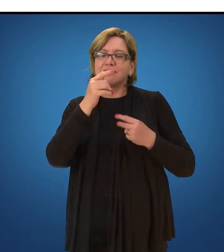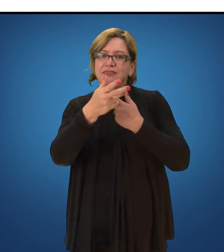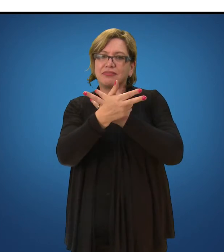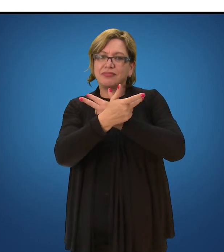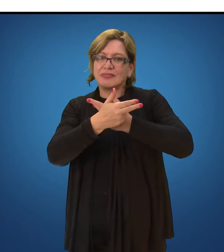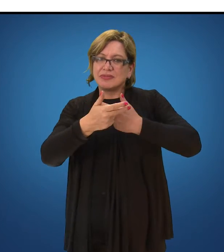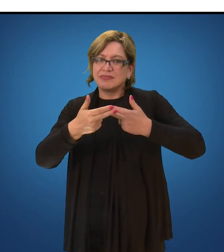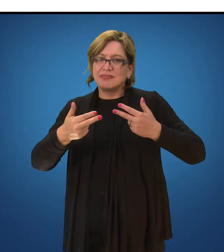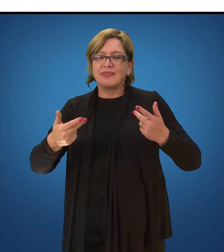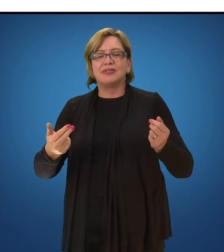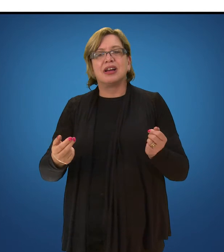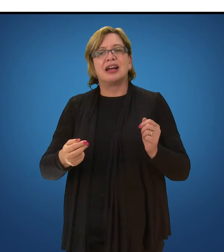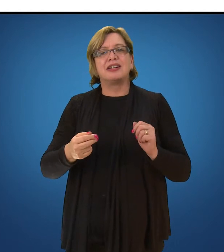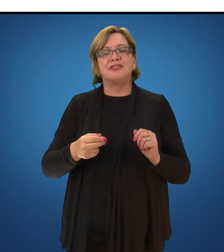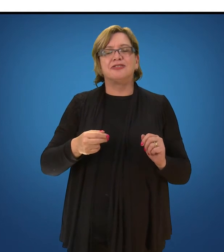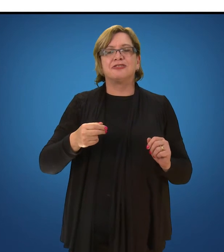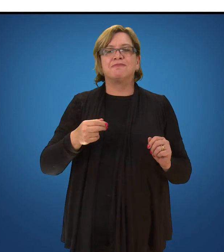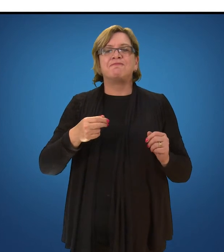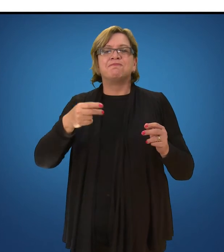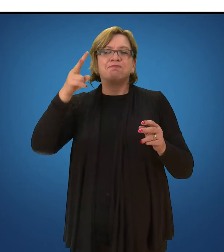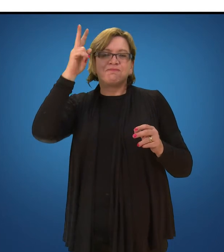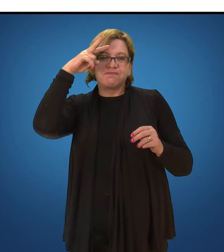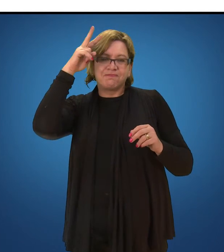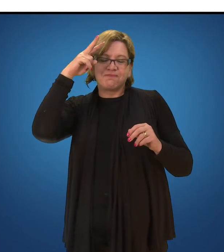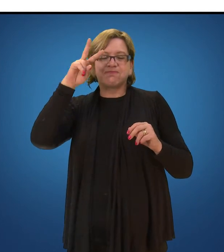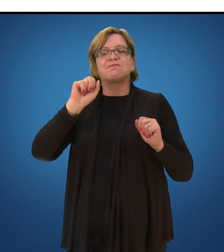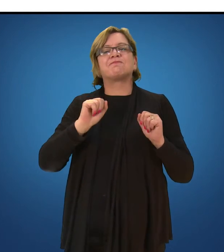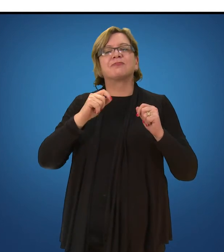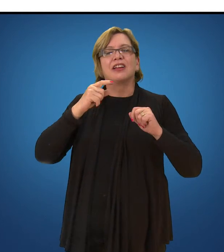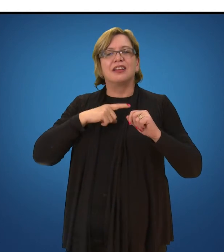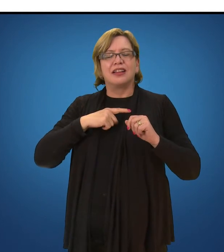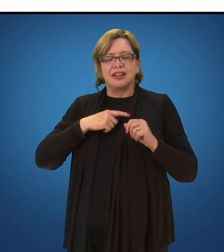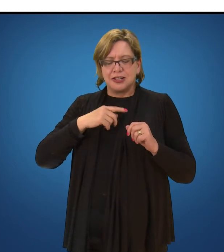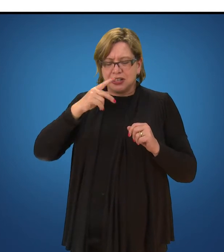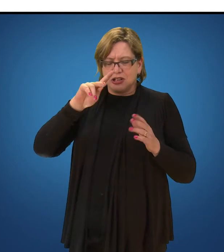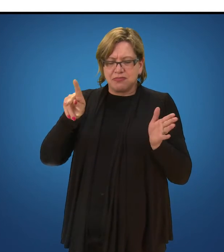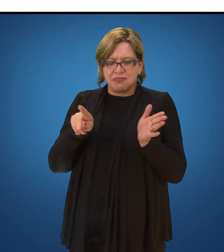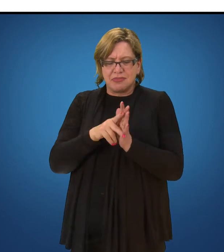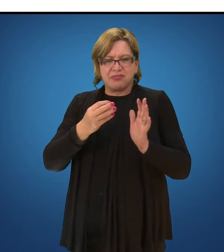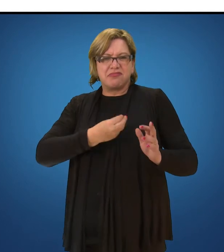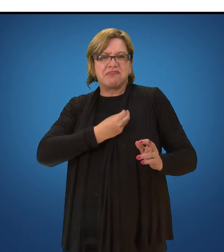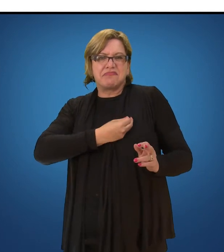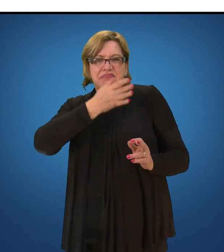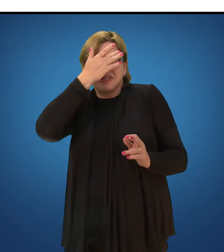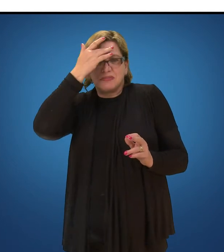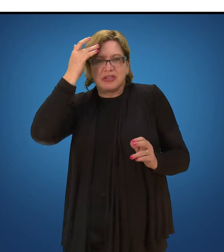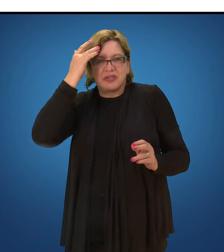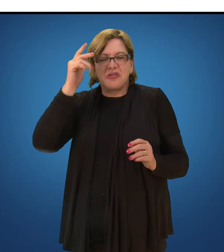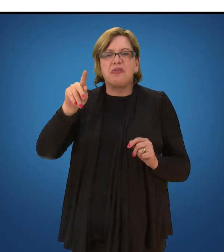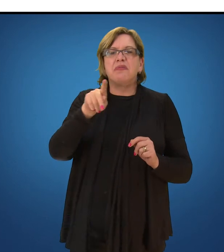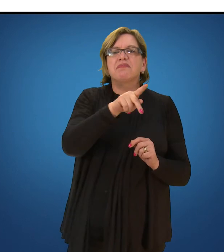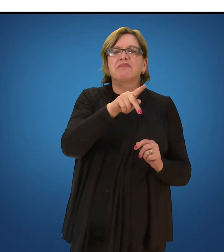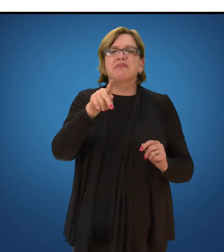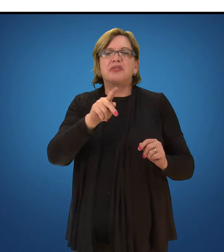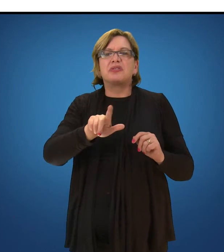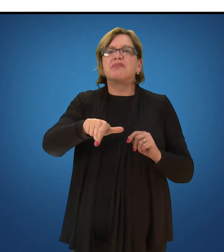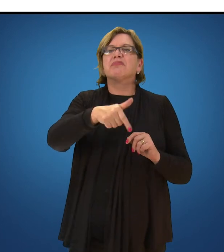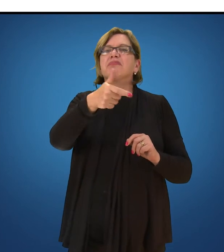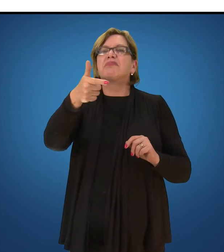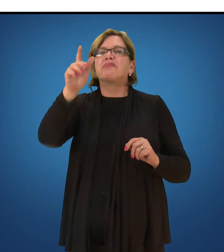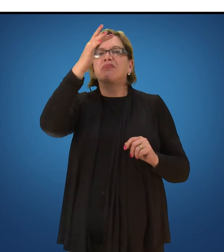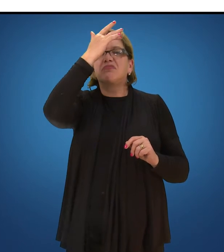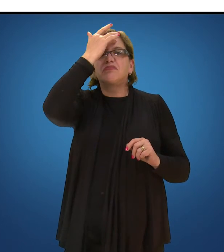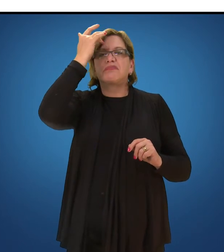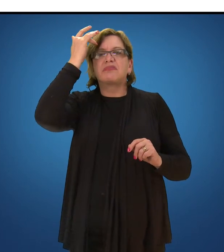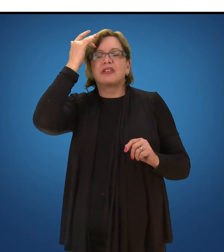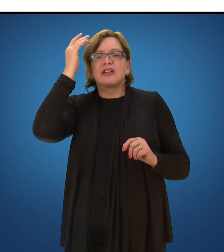de narrativas memoriais, autobiográficas, em terceira pessoa, de professores, de escritores,